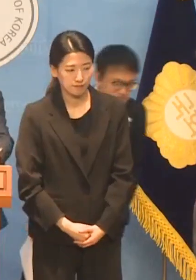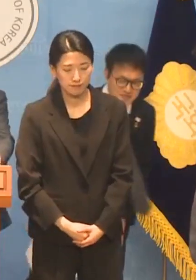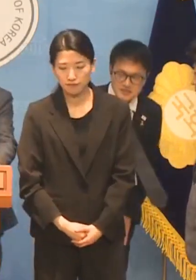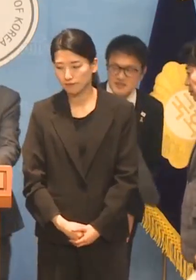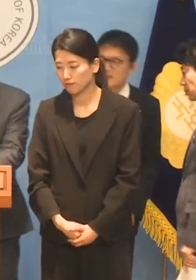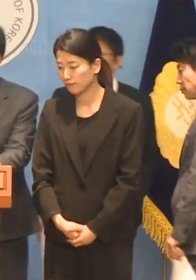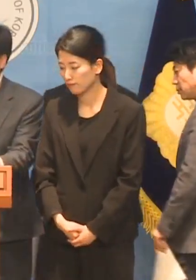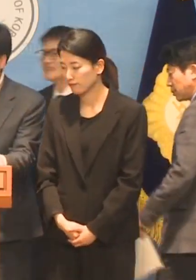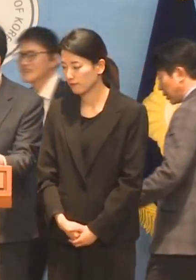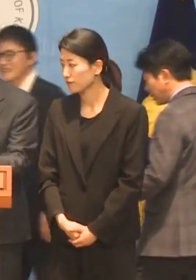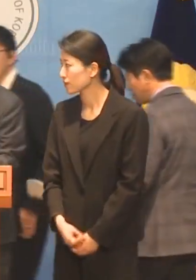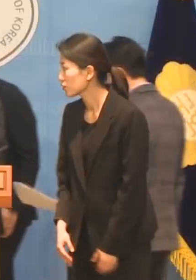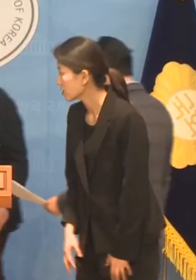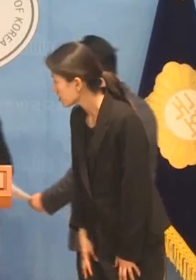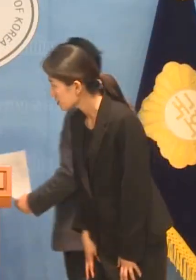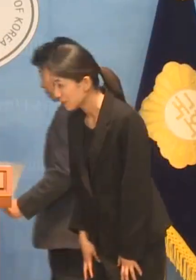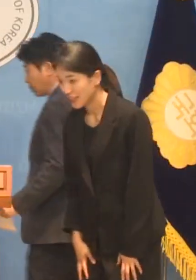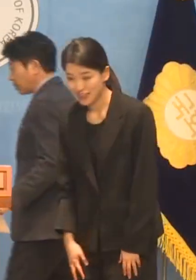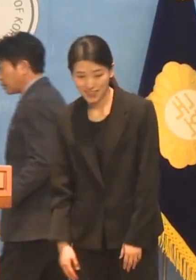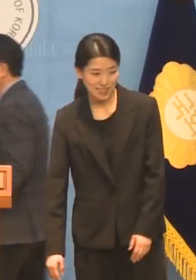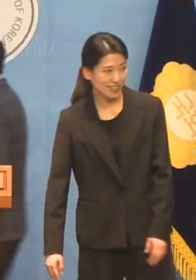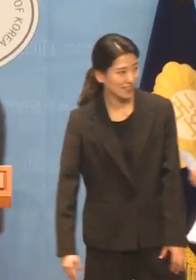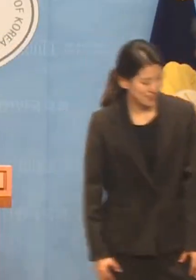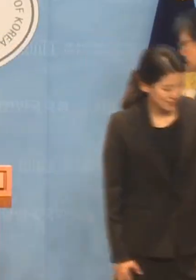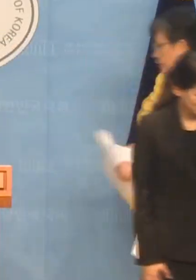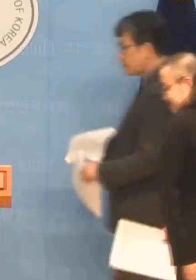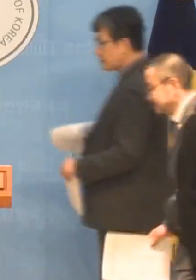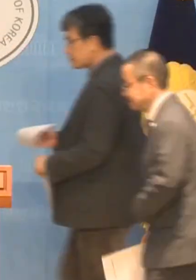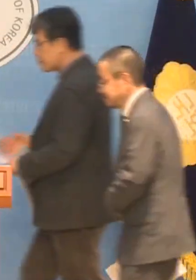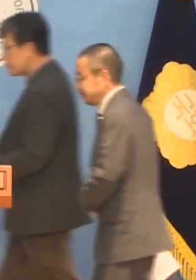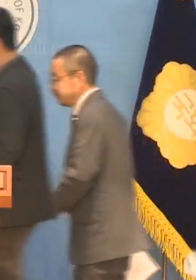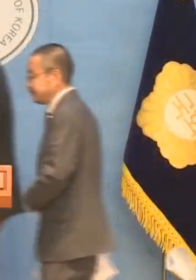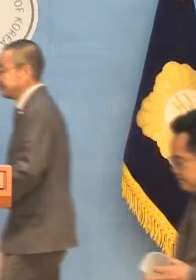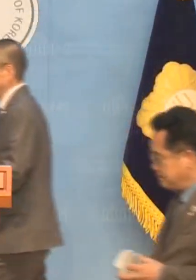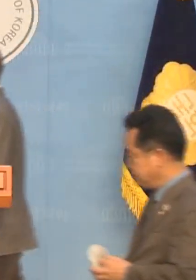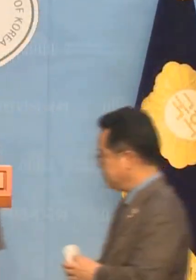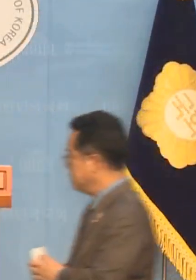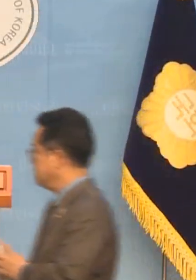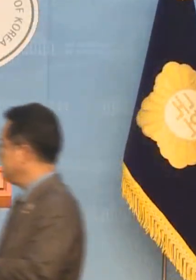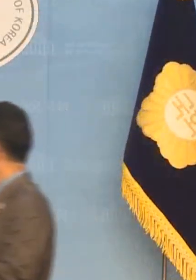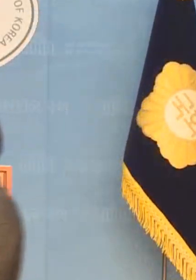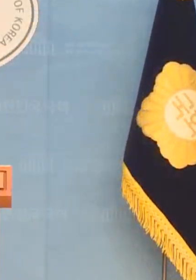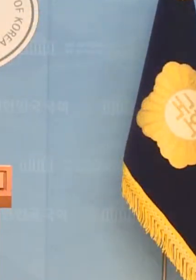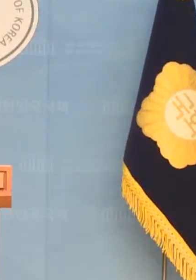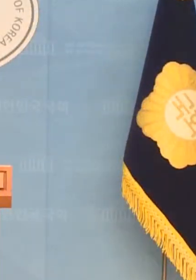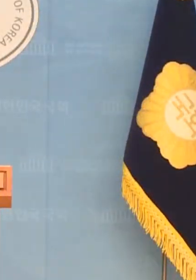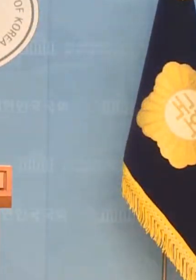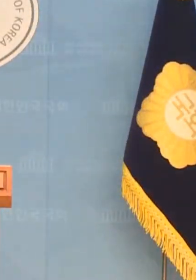아니 이 정도. 네. 가시죠. 고생하셨습니다. 네.